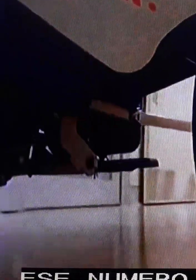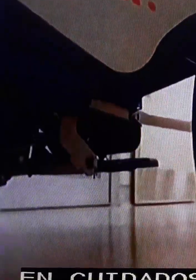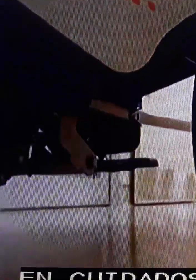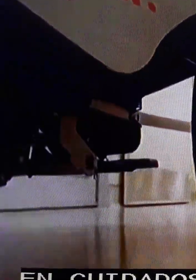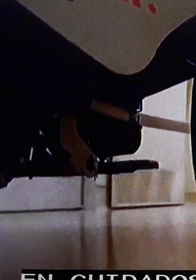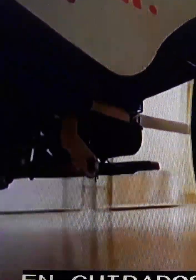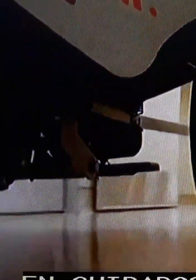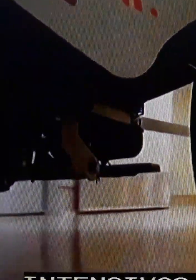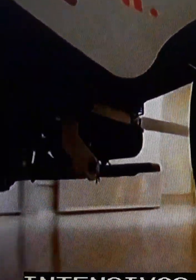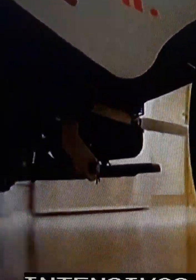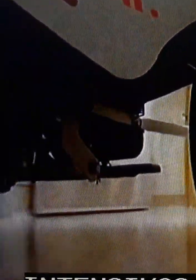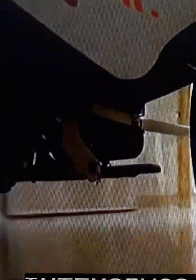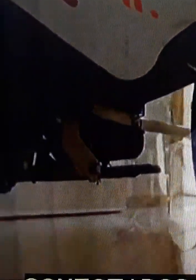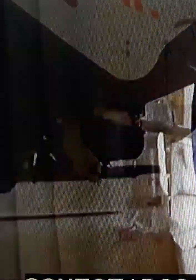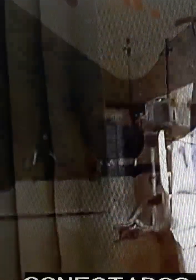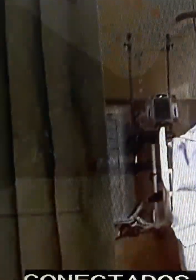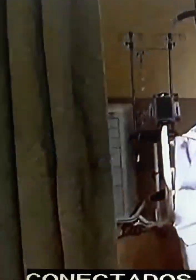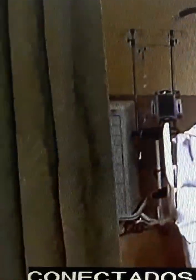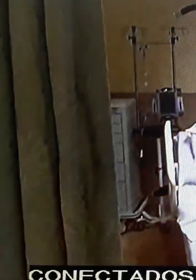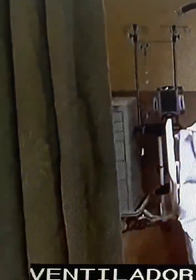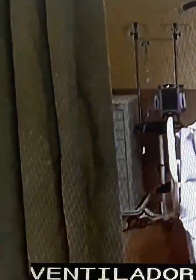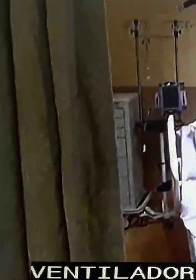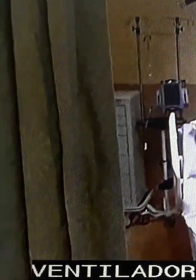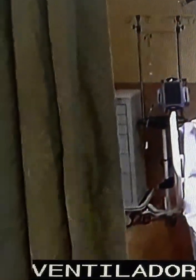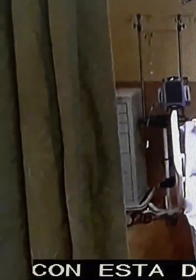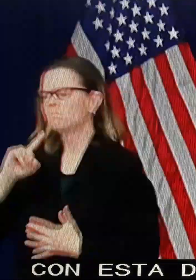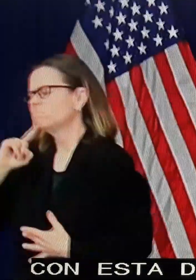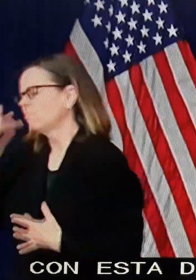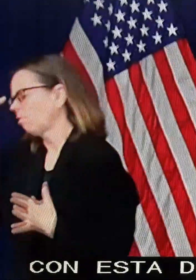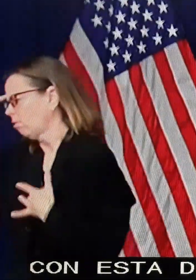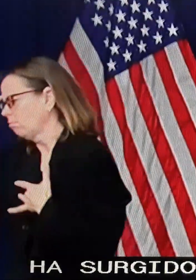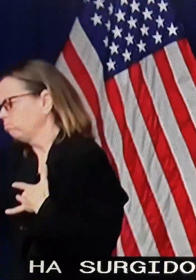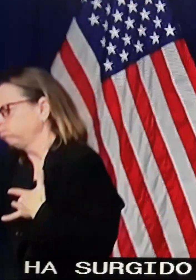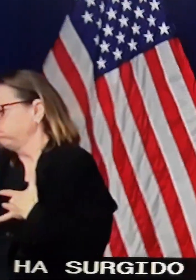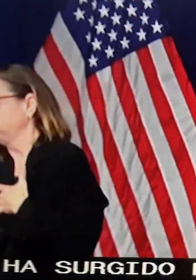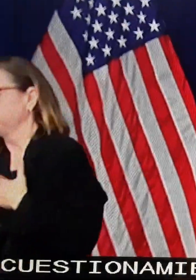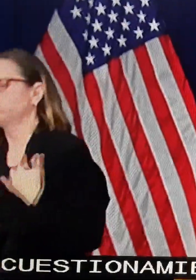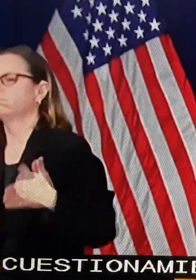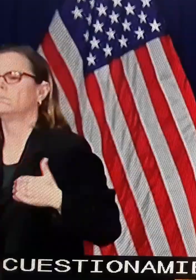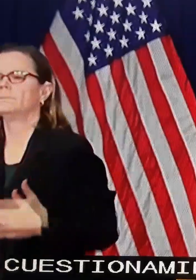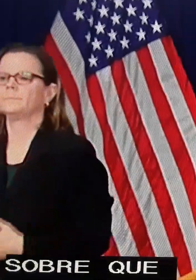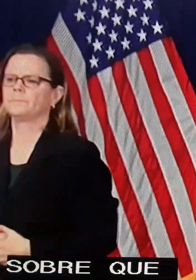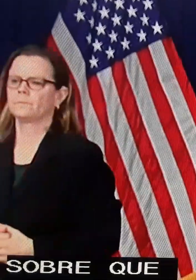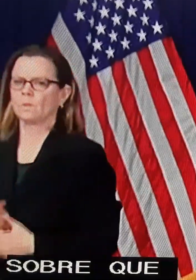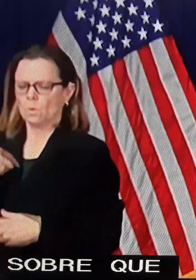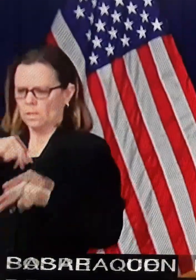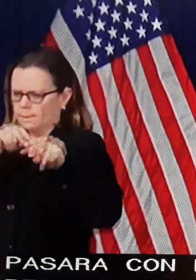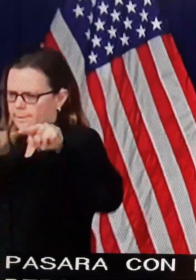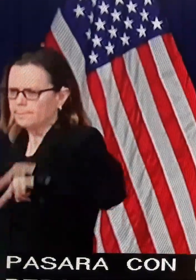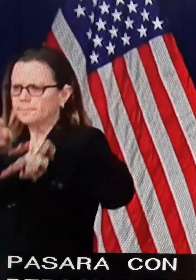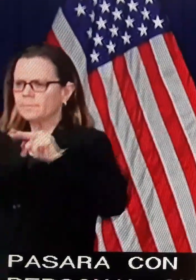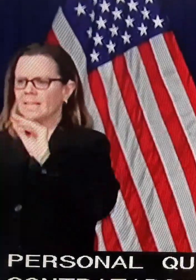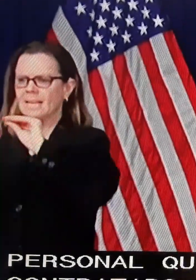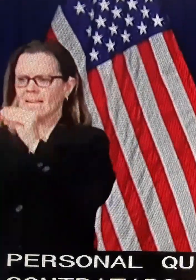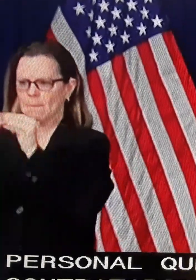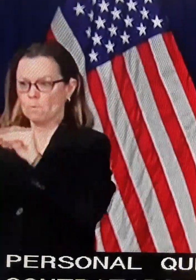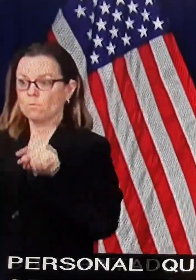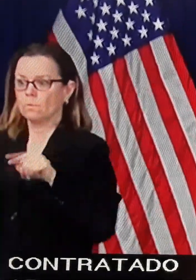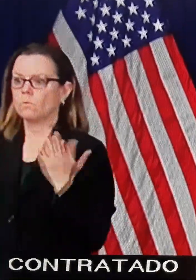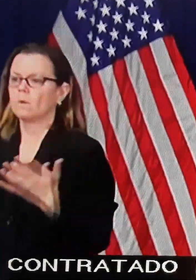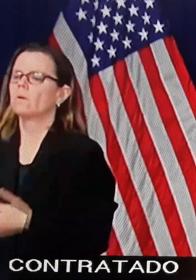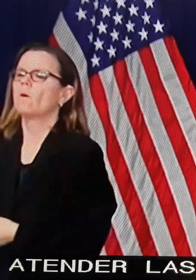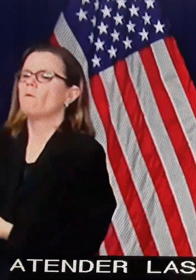número de hospitalizaciones es alto. As of midnight last night, that... Hasta anoche teníamos 4,595